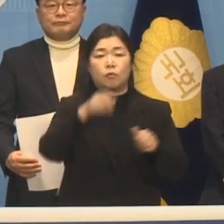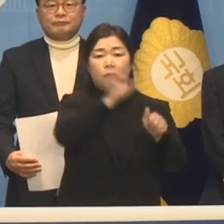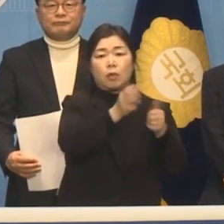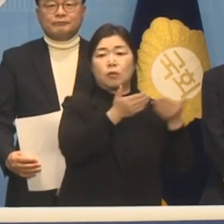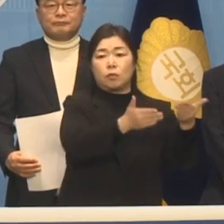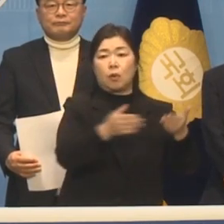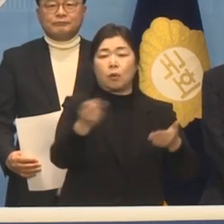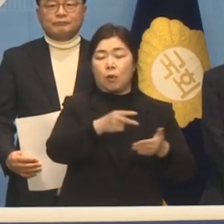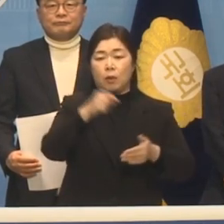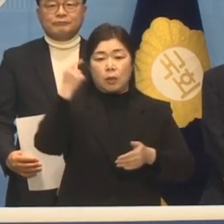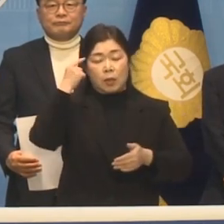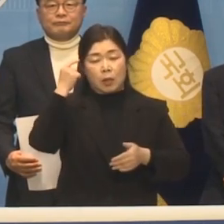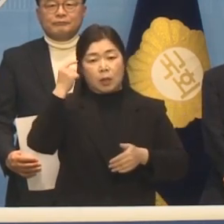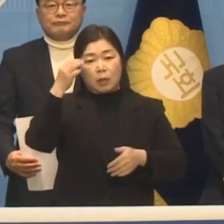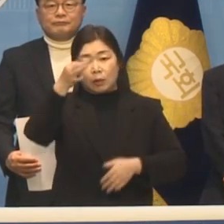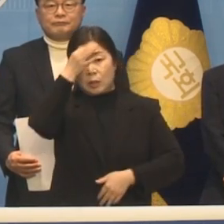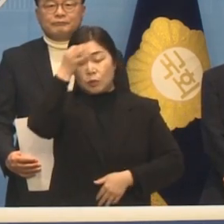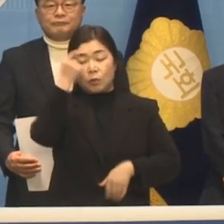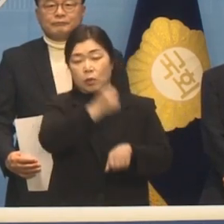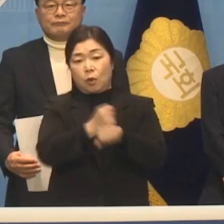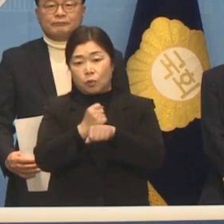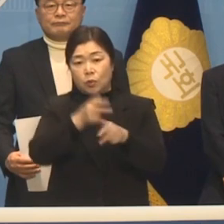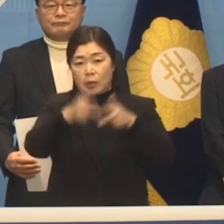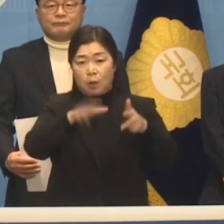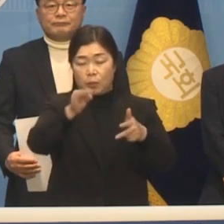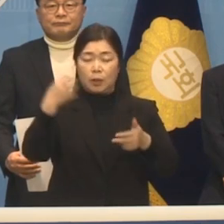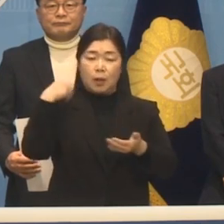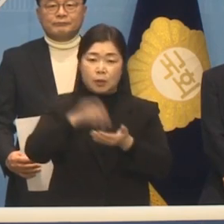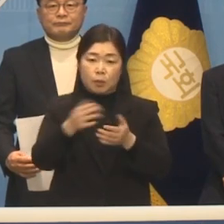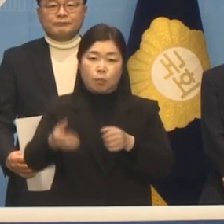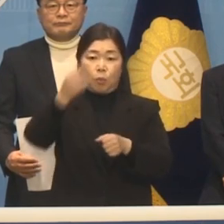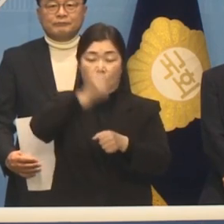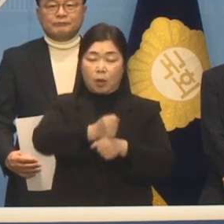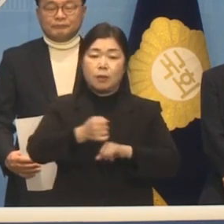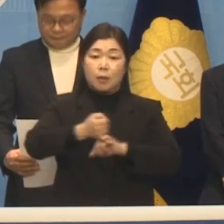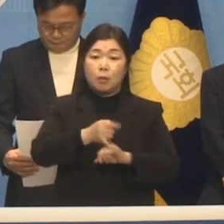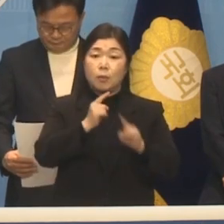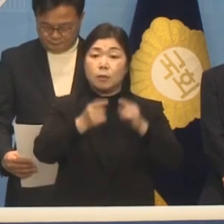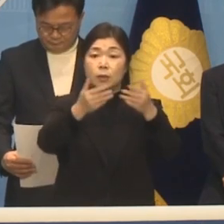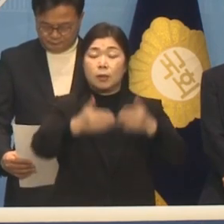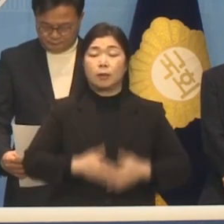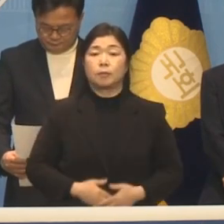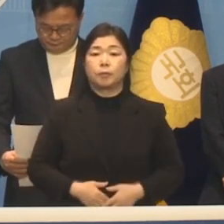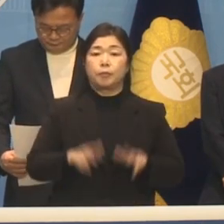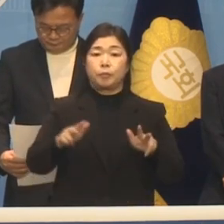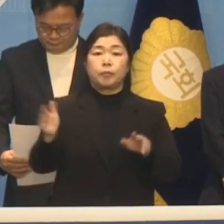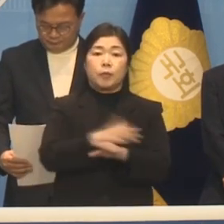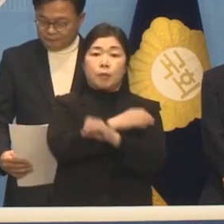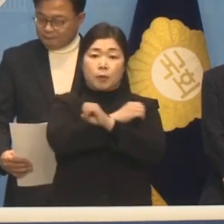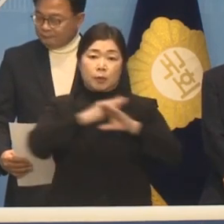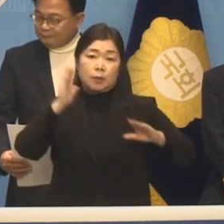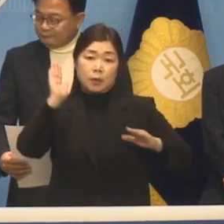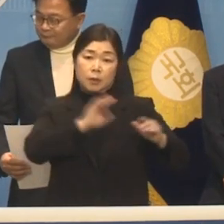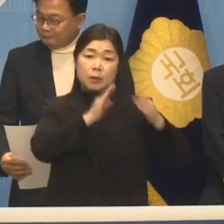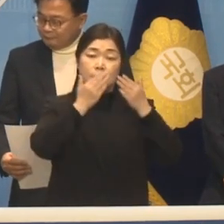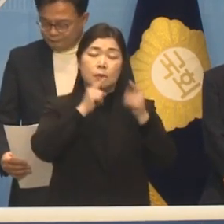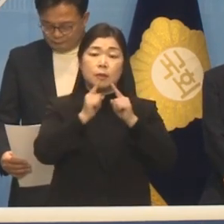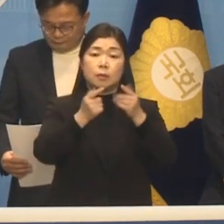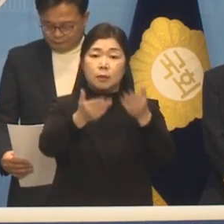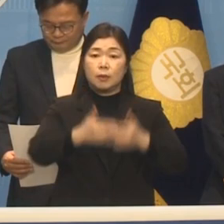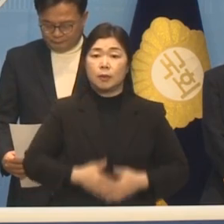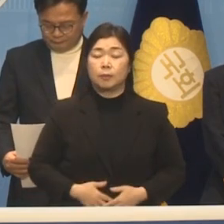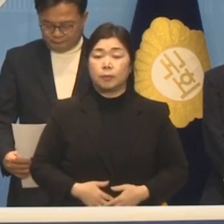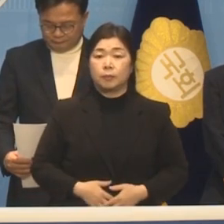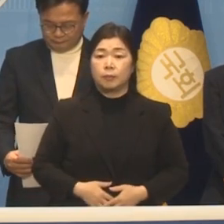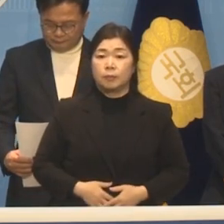예산을 복원하겠다는 약속을 드리기 위해서 이 자리에 서게 됐습니다. 지금부터 모두 발언 시간을 갖도록 하겠습니다. 제일